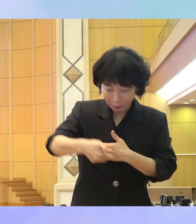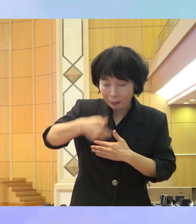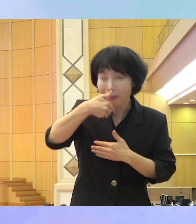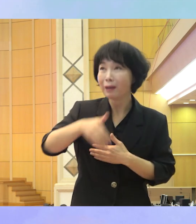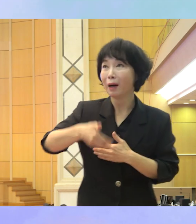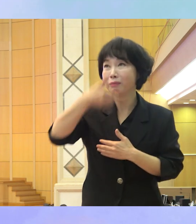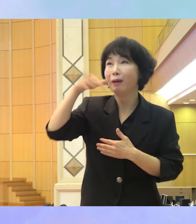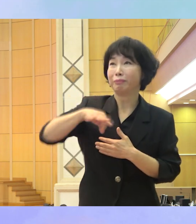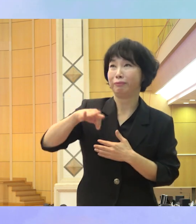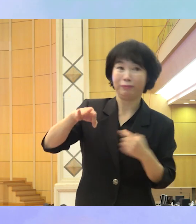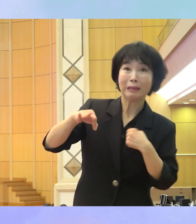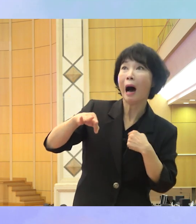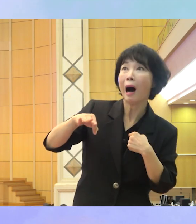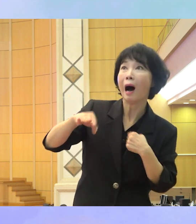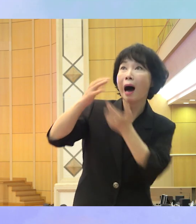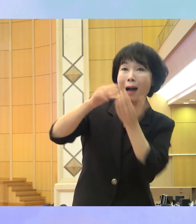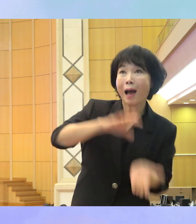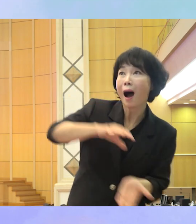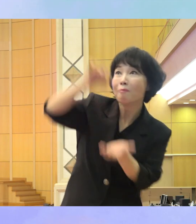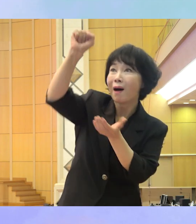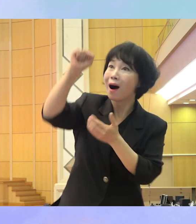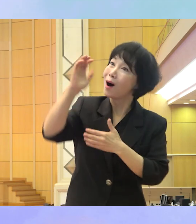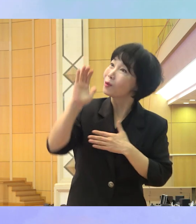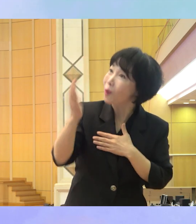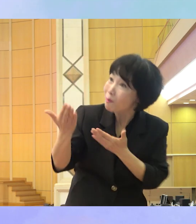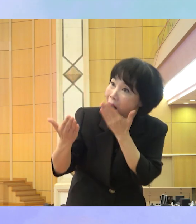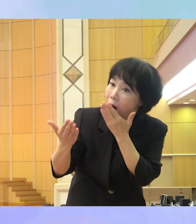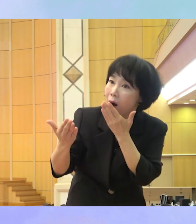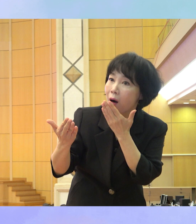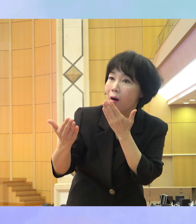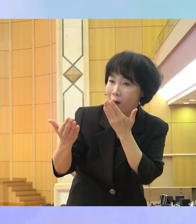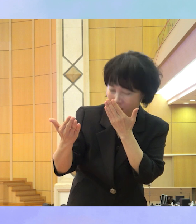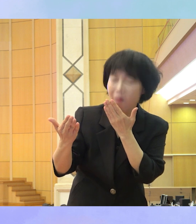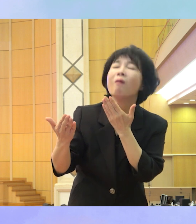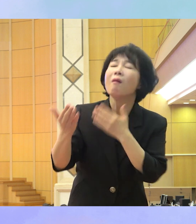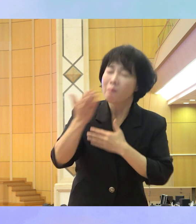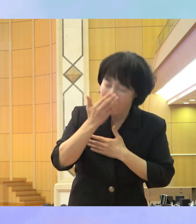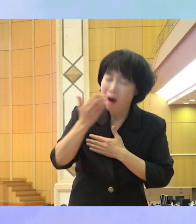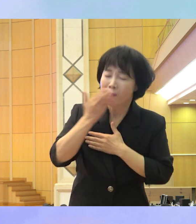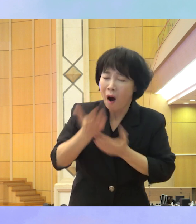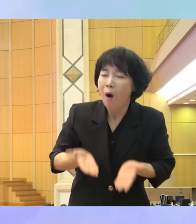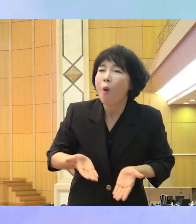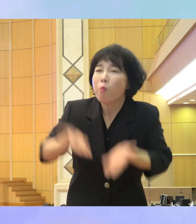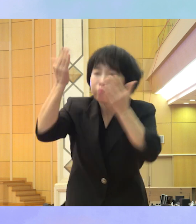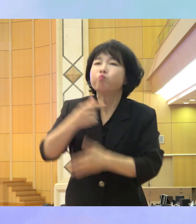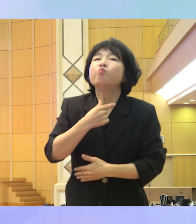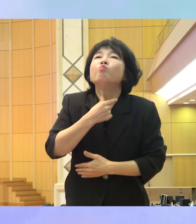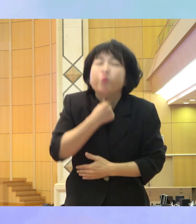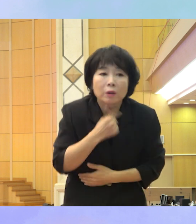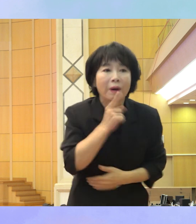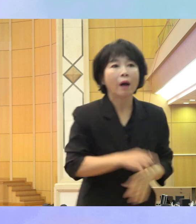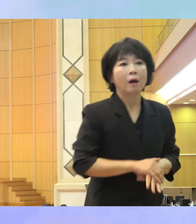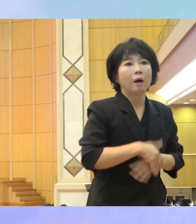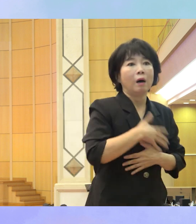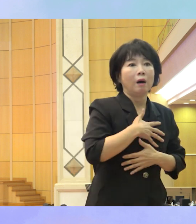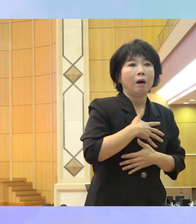보잘것없는 이러한 자를 하나님이 나를 번제물로 받으신다니,